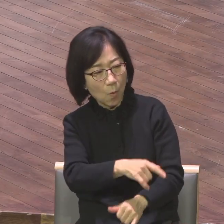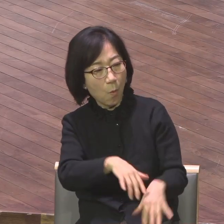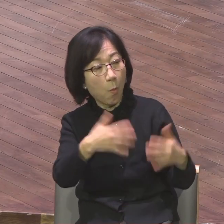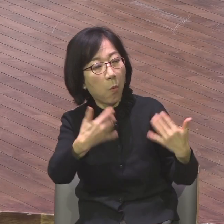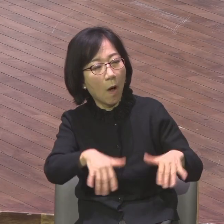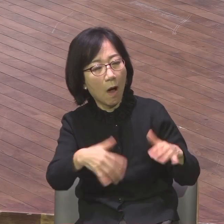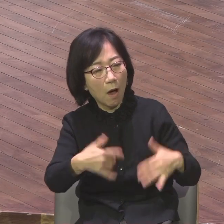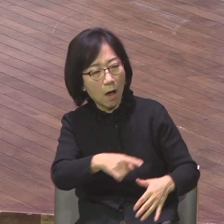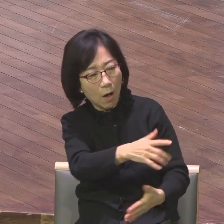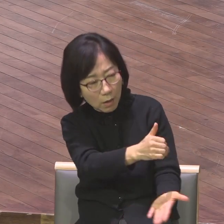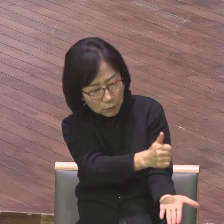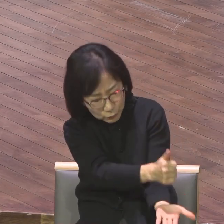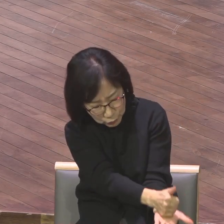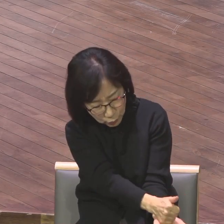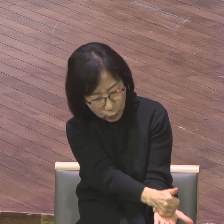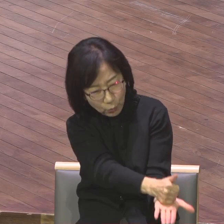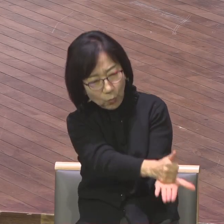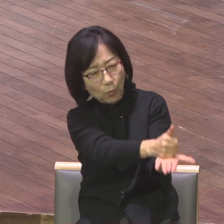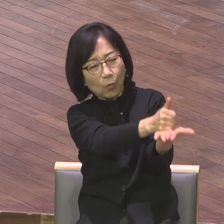없는,